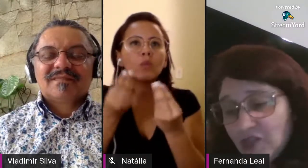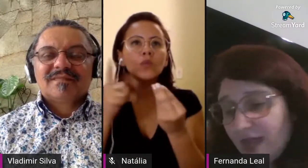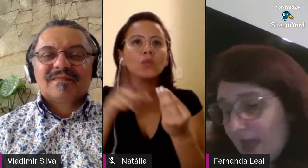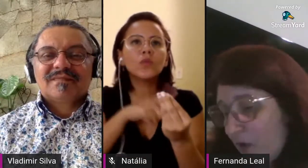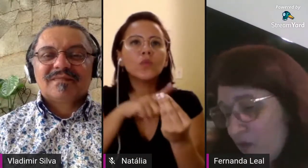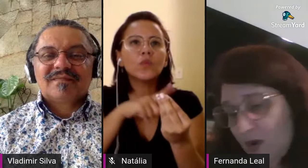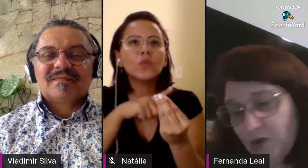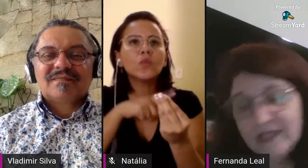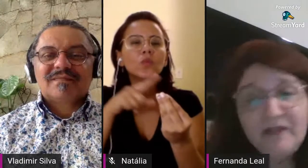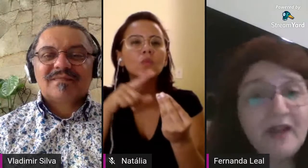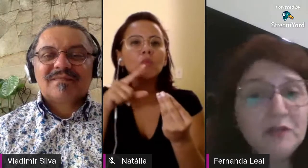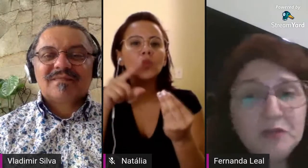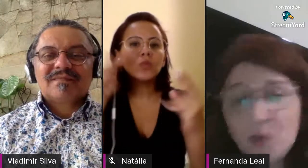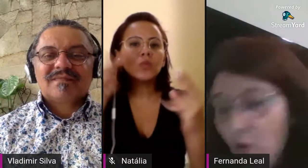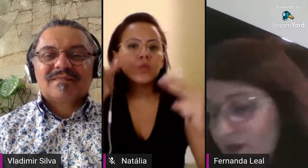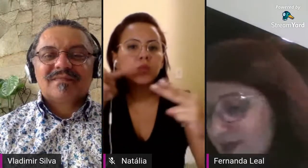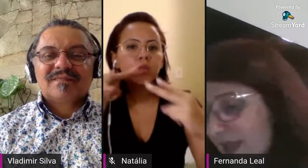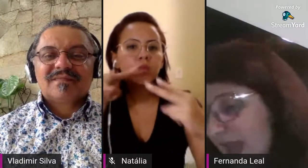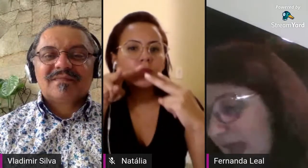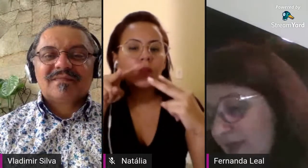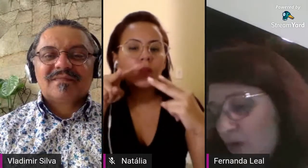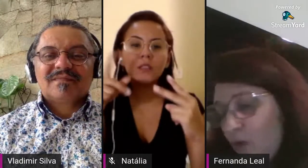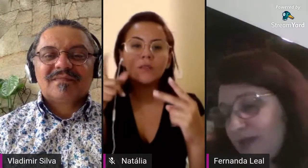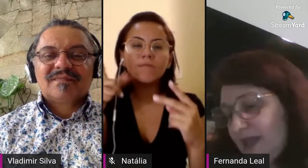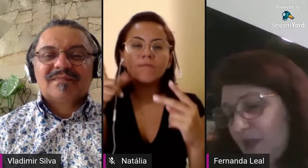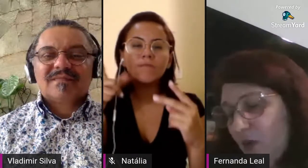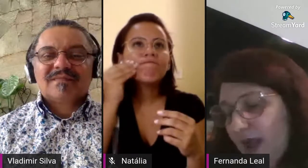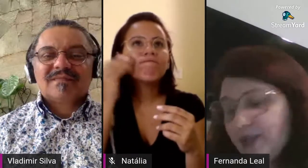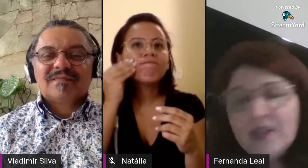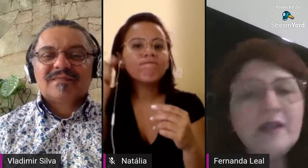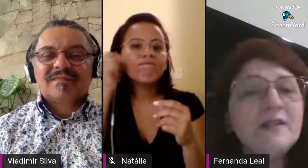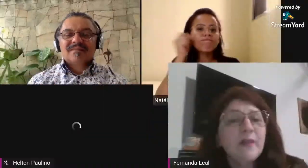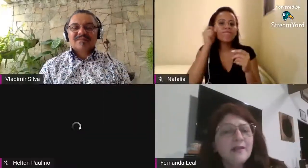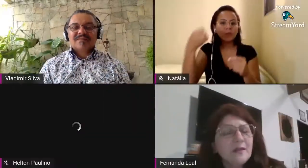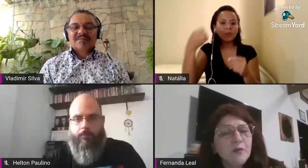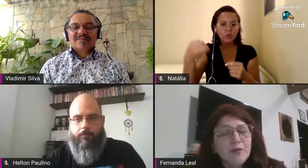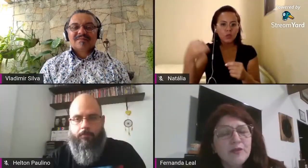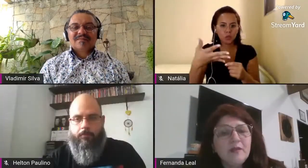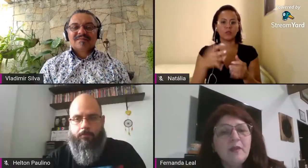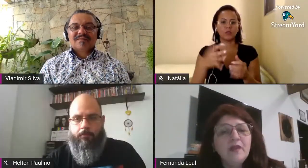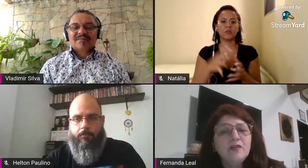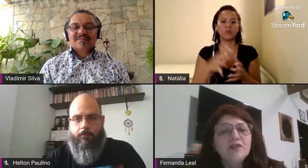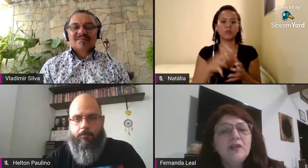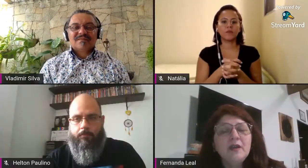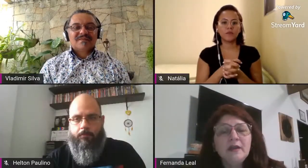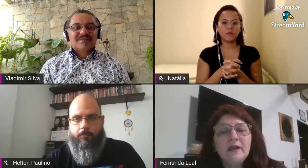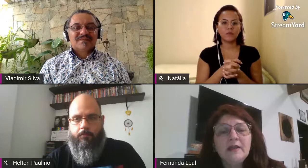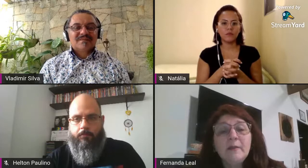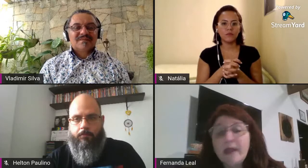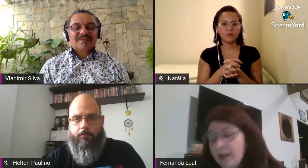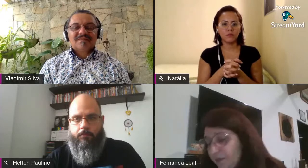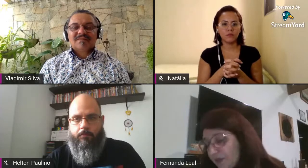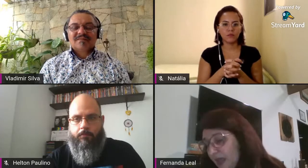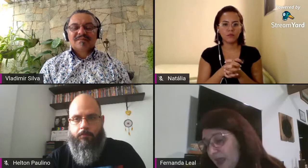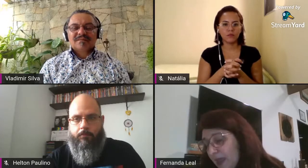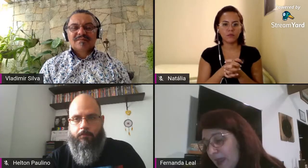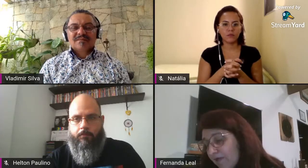Queria destacar alguma coisa da fala dos dois, né? A arte como essa linguagem que expressa muitos sentimentos, acho que